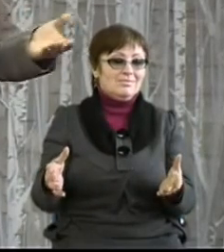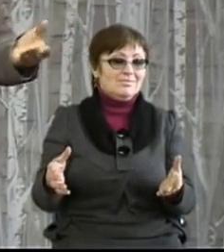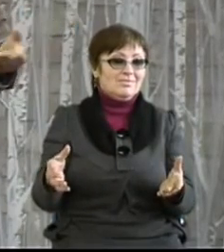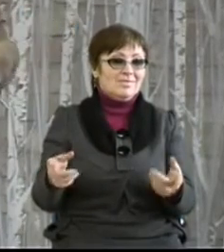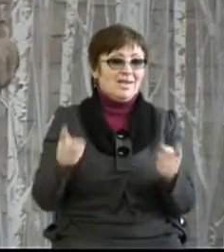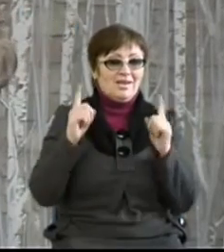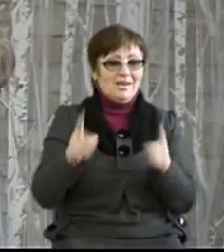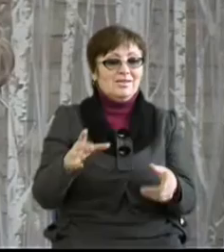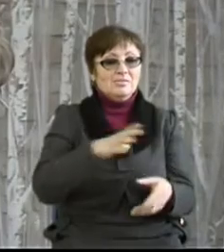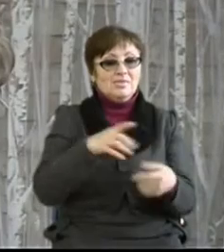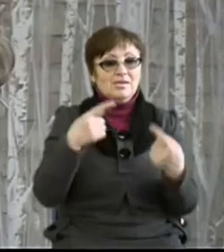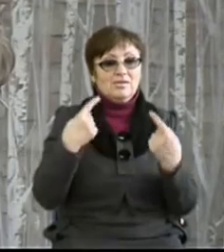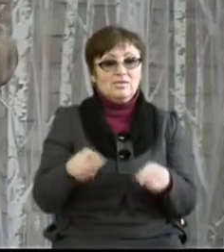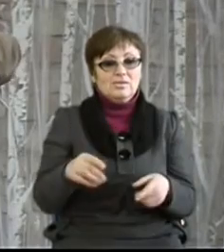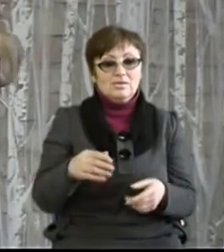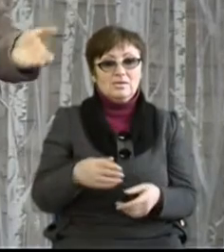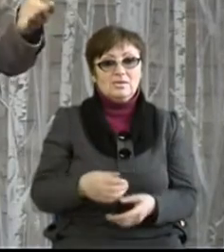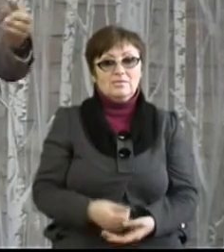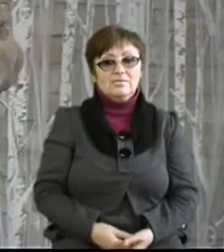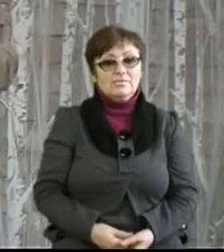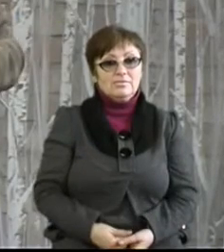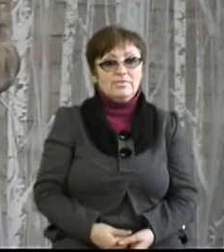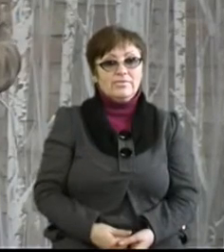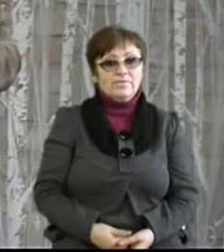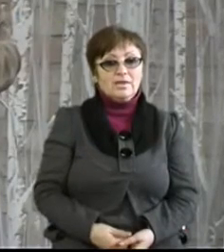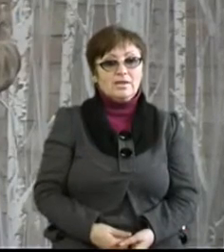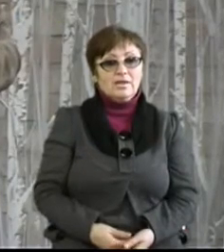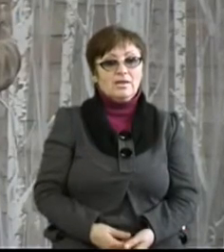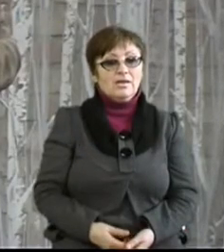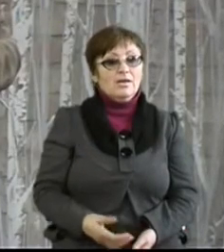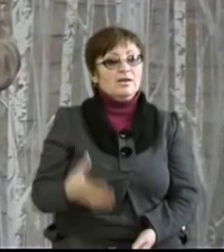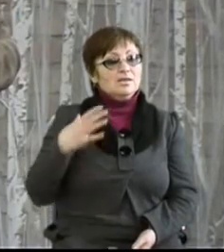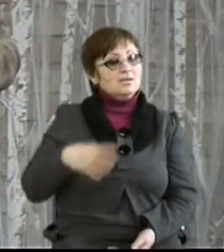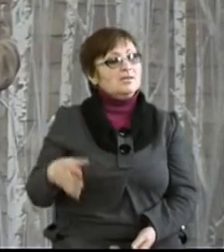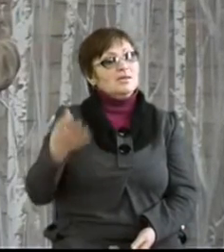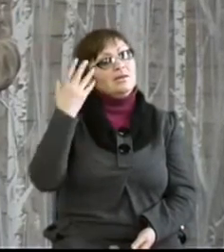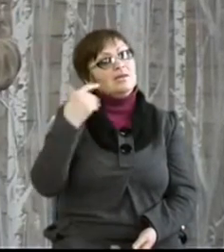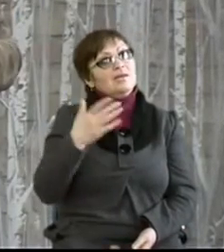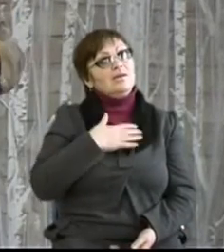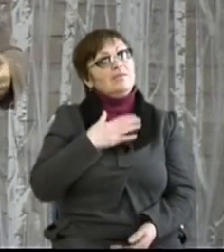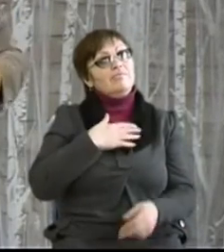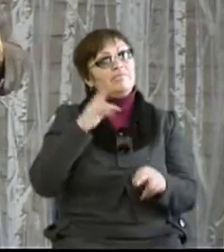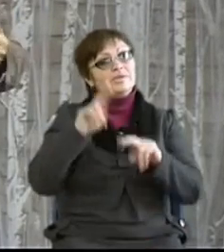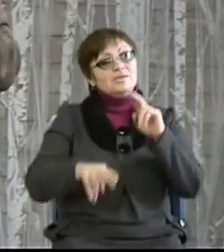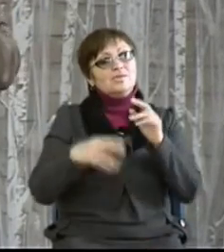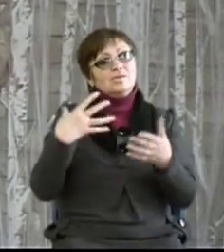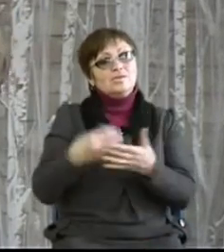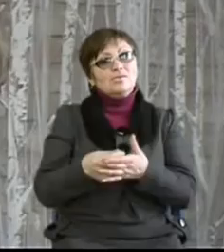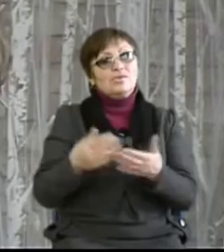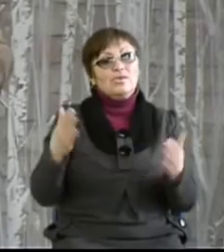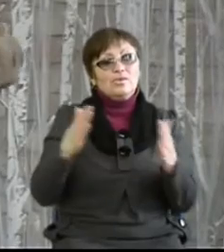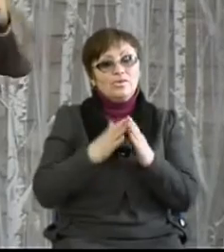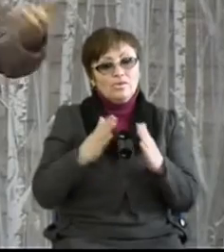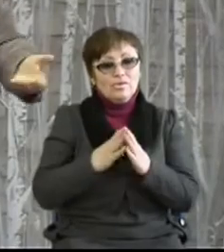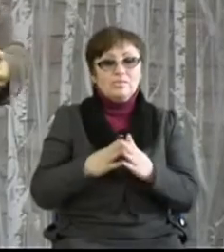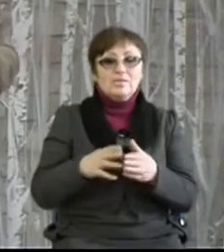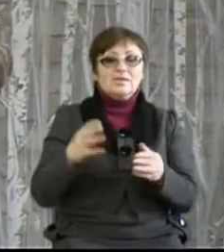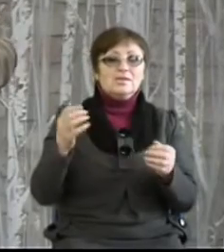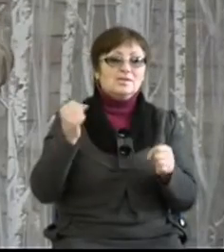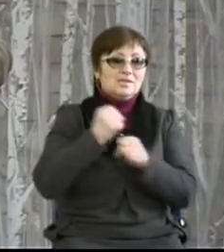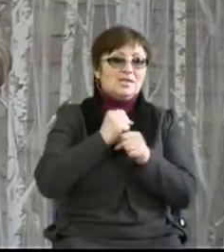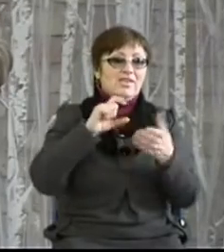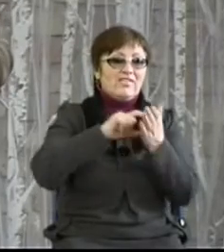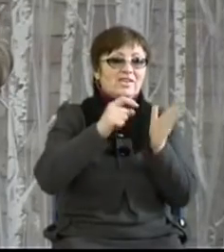Мы ожидаем, например, что когда мы построим свой дом, или позвали, вернее, делаем в квартире